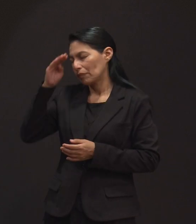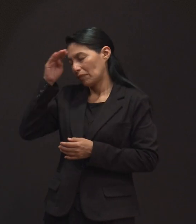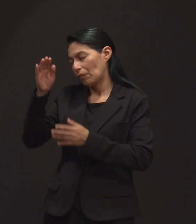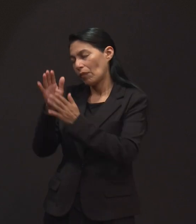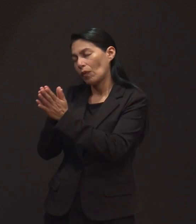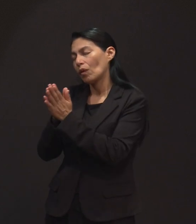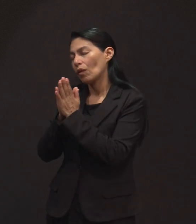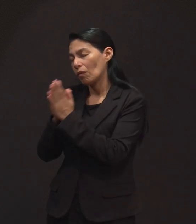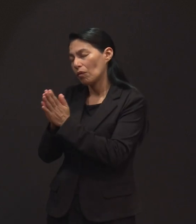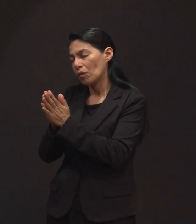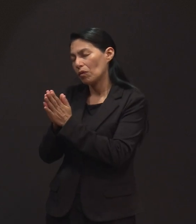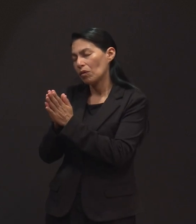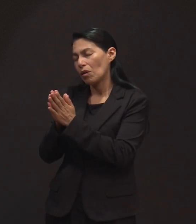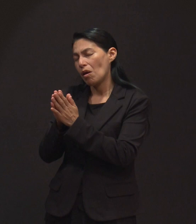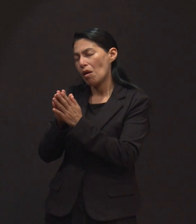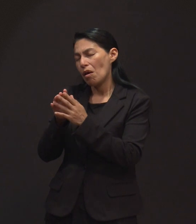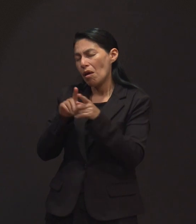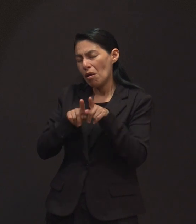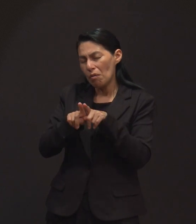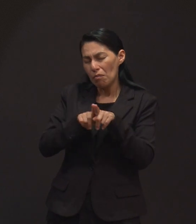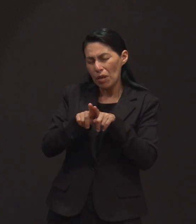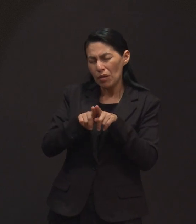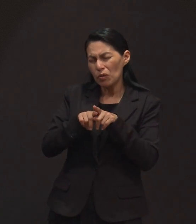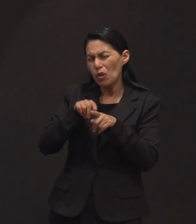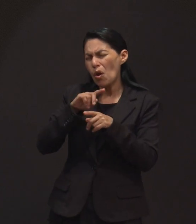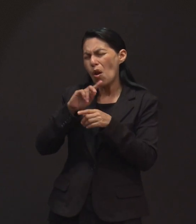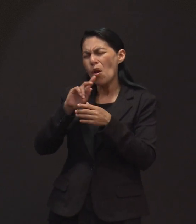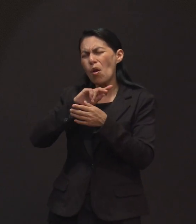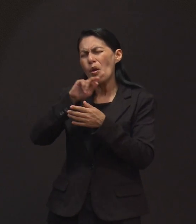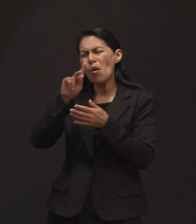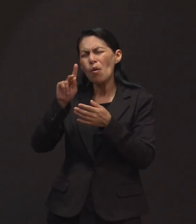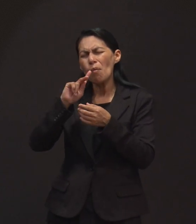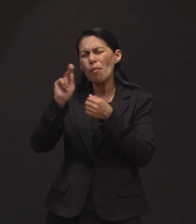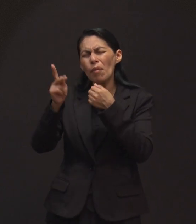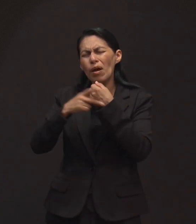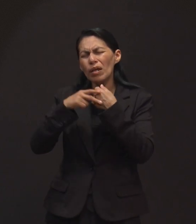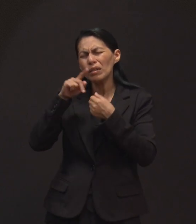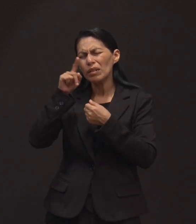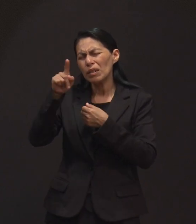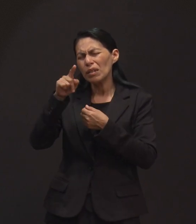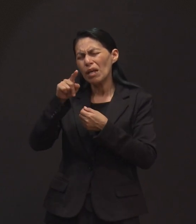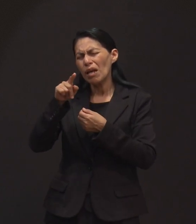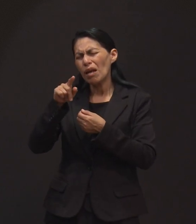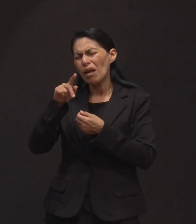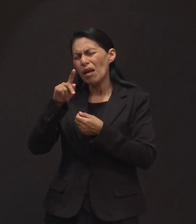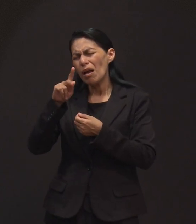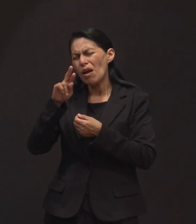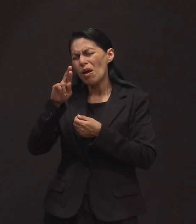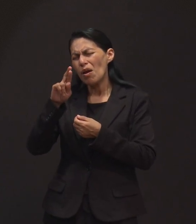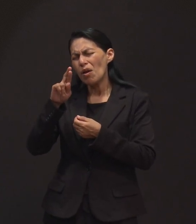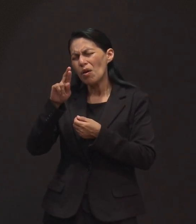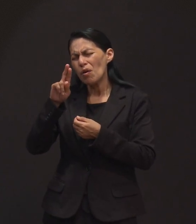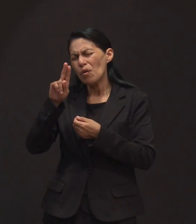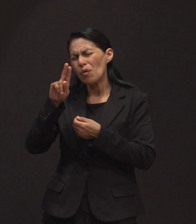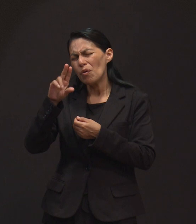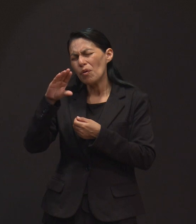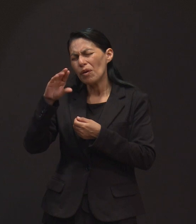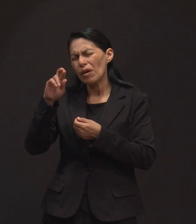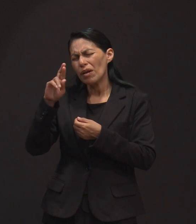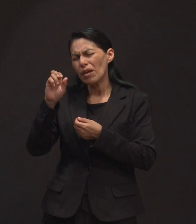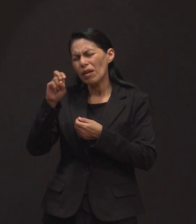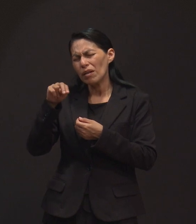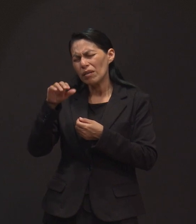rogamos por nuestros hermanos que están allá en Ucrania, en Rusia, en el mundo entero, Señor, que también